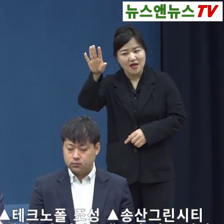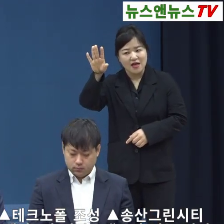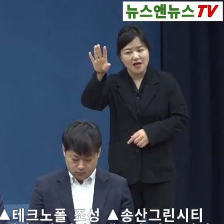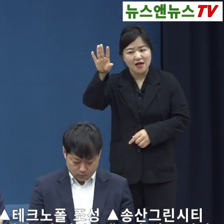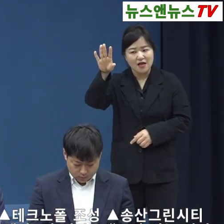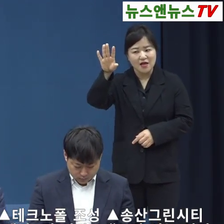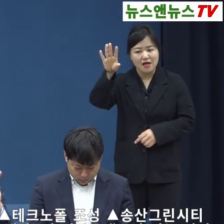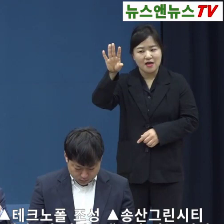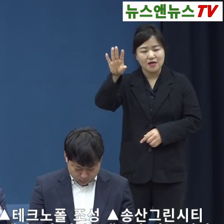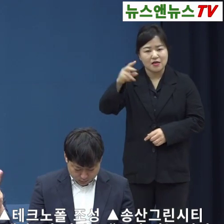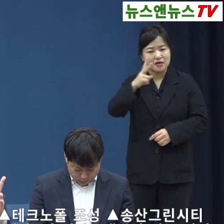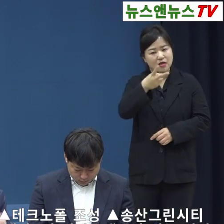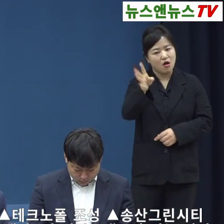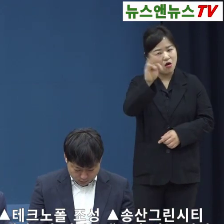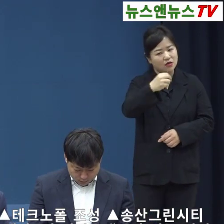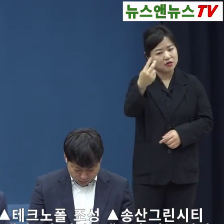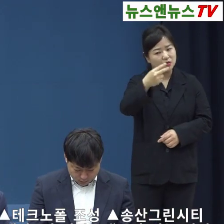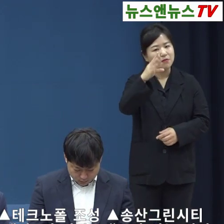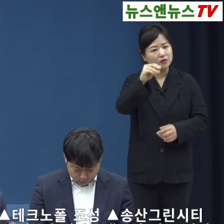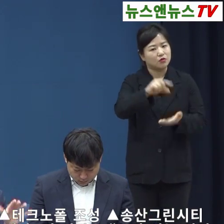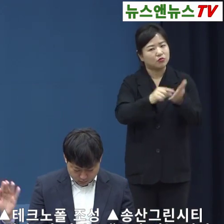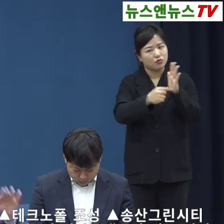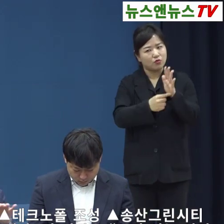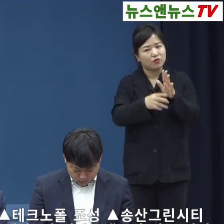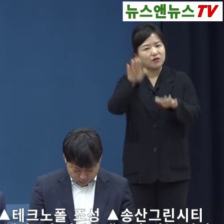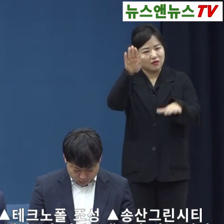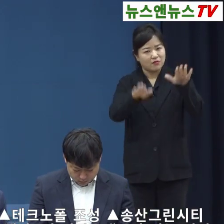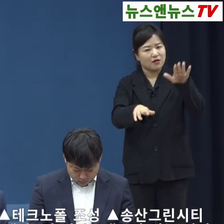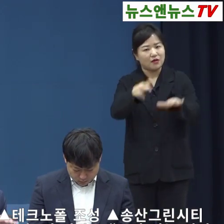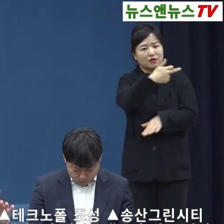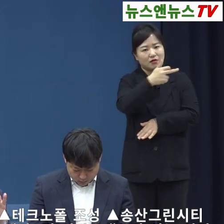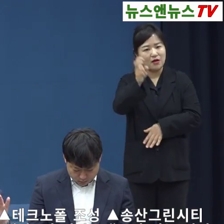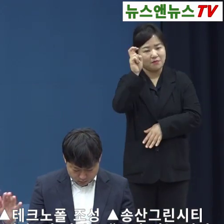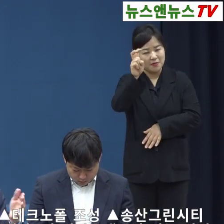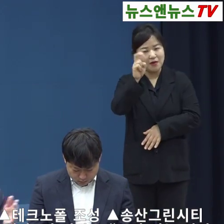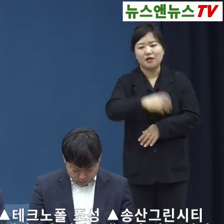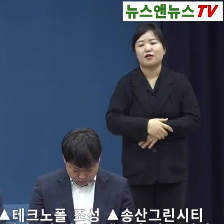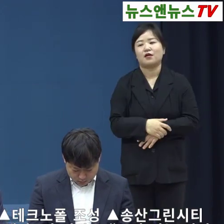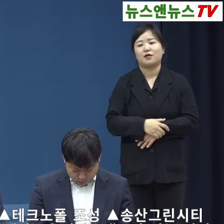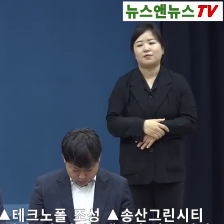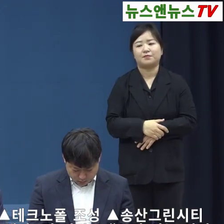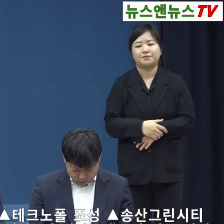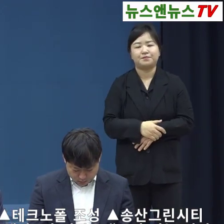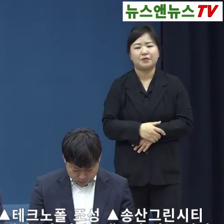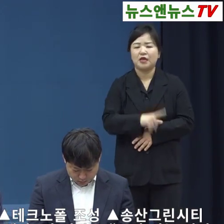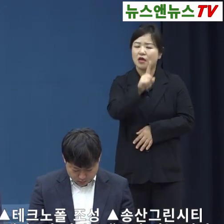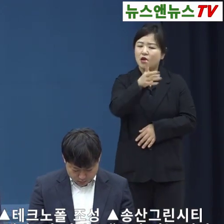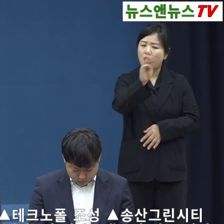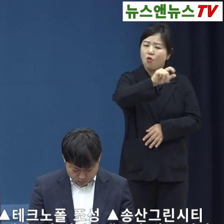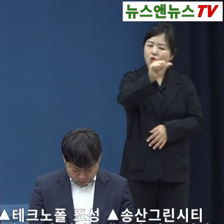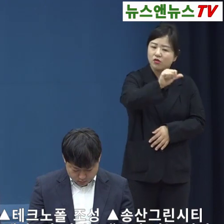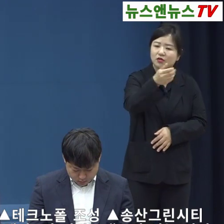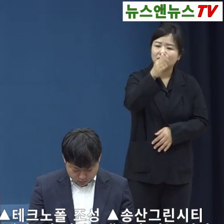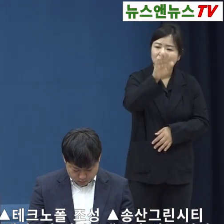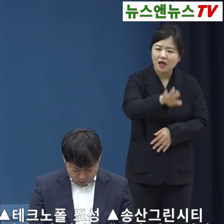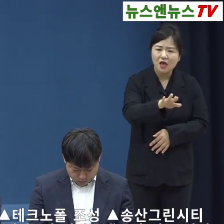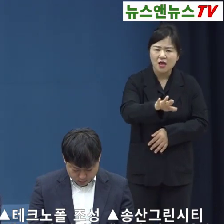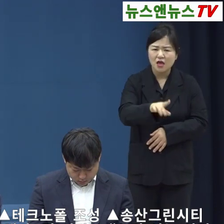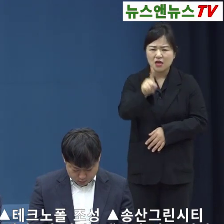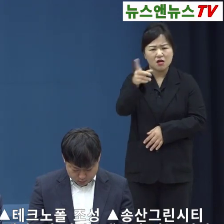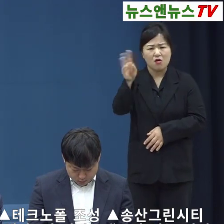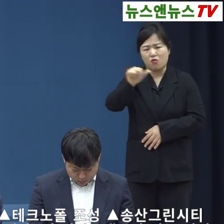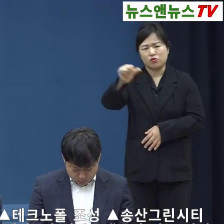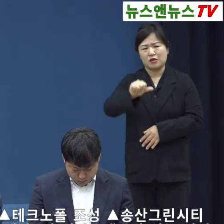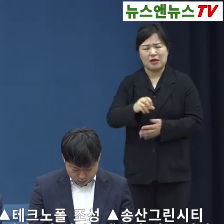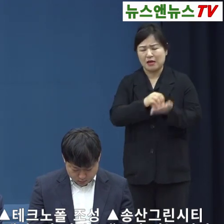갖다 놓고 한 2억 2천만 원 정도 차이가 날 수 있죠. 현재 상태에서 실질적으로 1억 5천인데 1억 5천에 다 안 들어오겠지. 새로